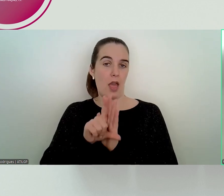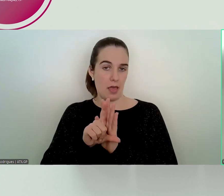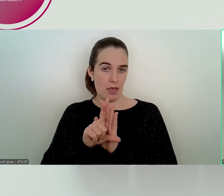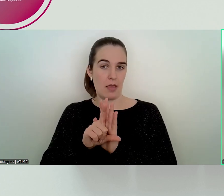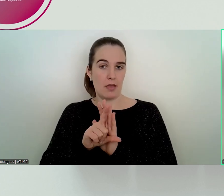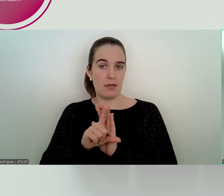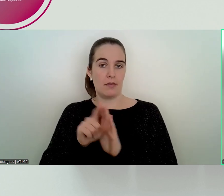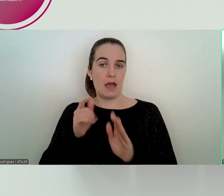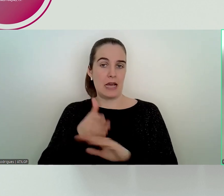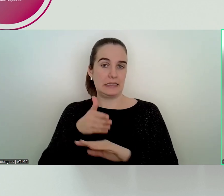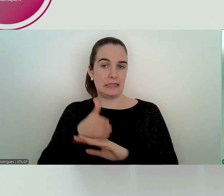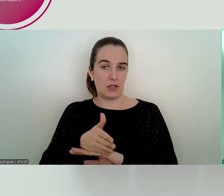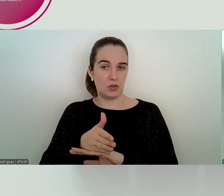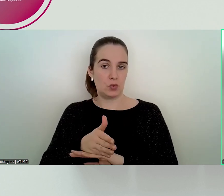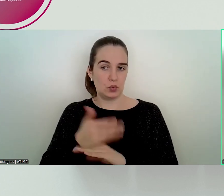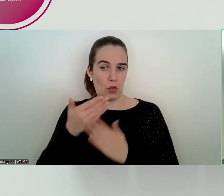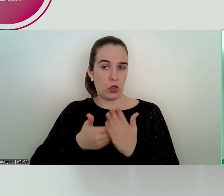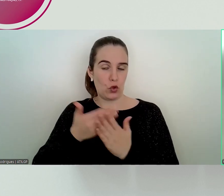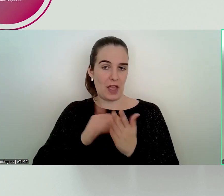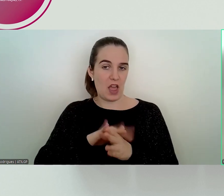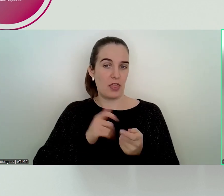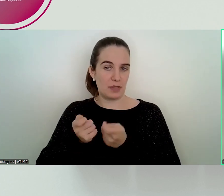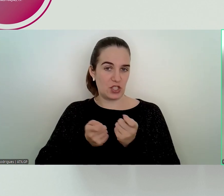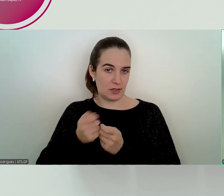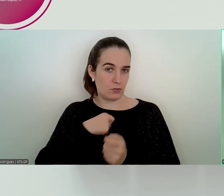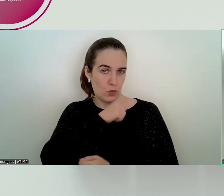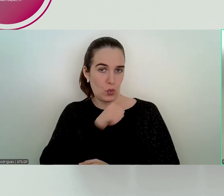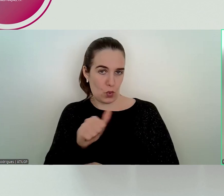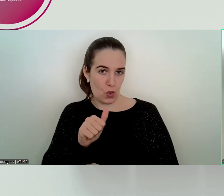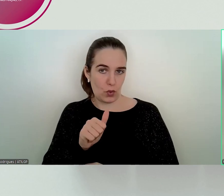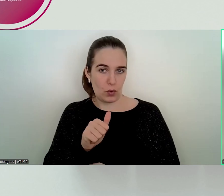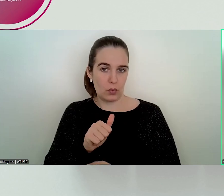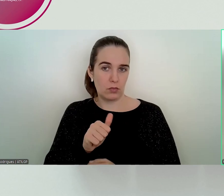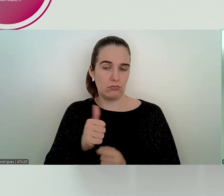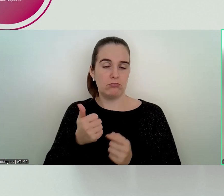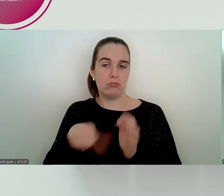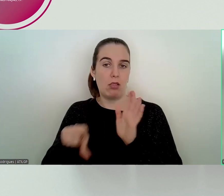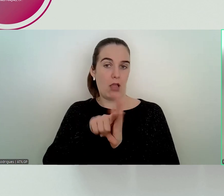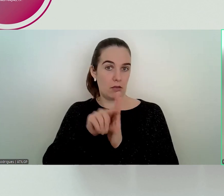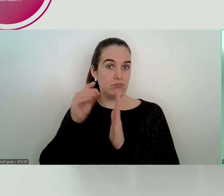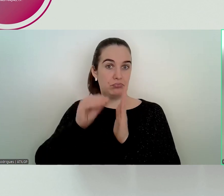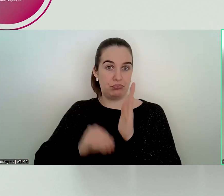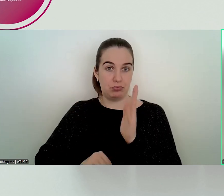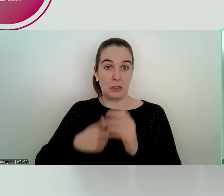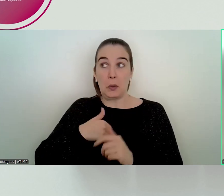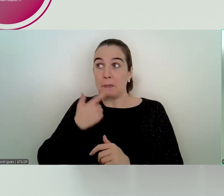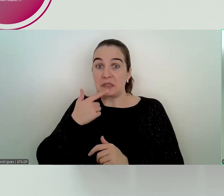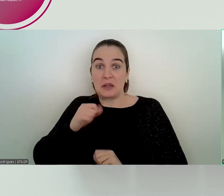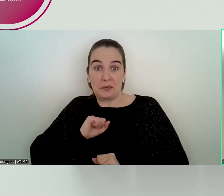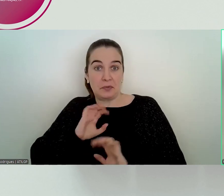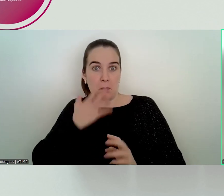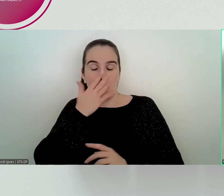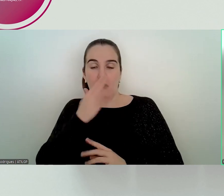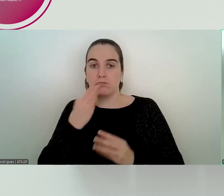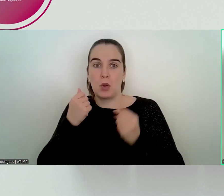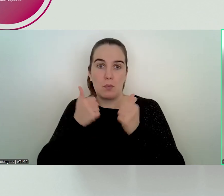Lei de Acesso aos Documentos Administrativos, no facto de estar muito bem feita, pelo menos daquilo que é o meu entendimento, e